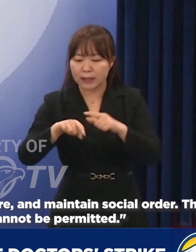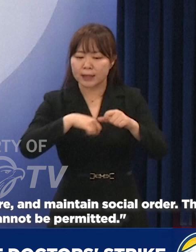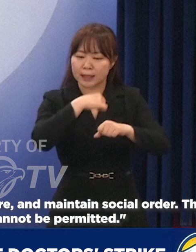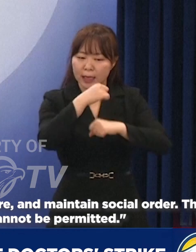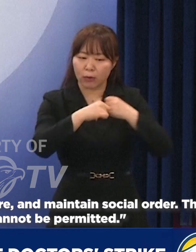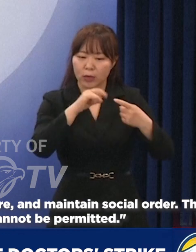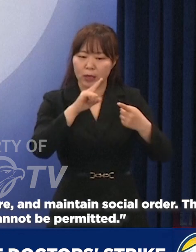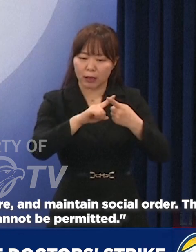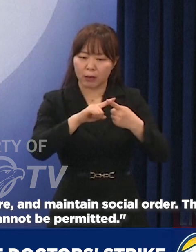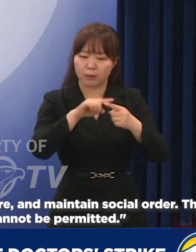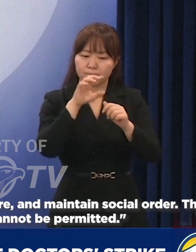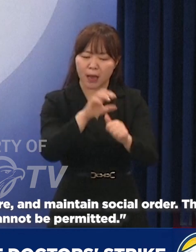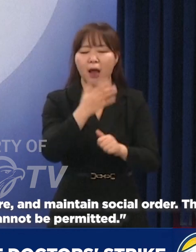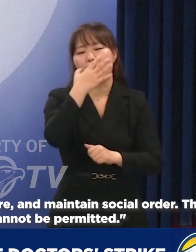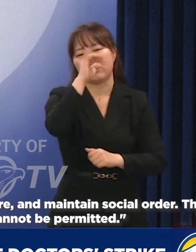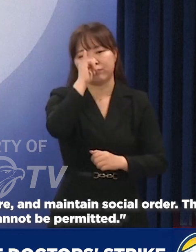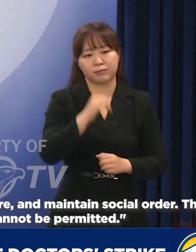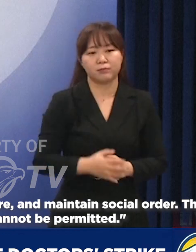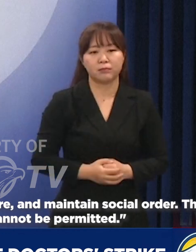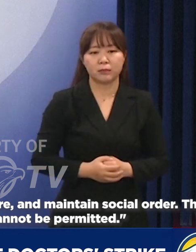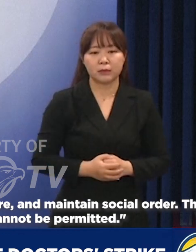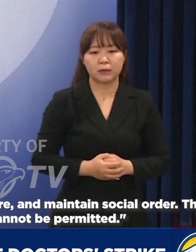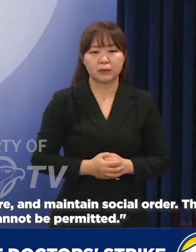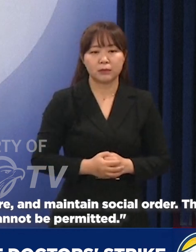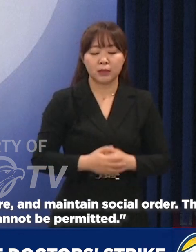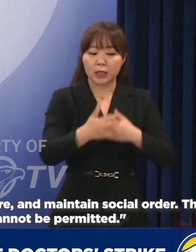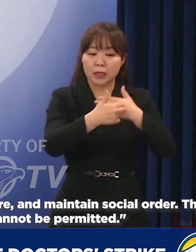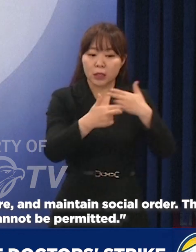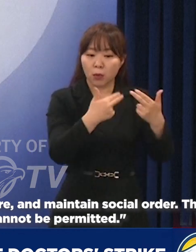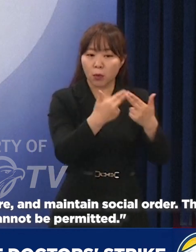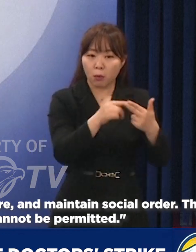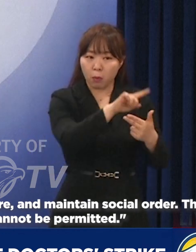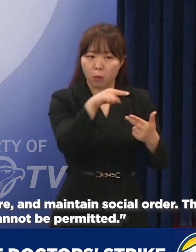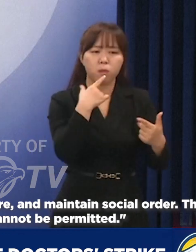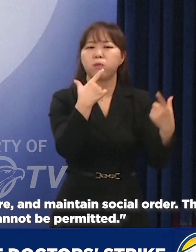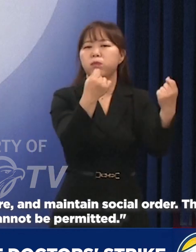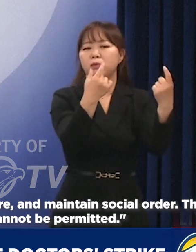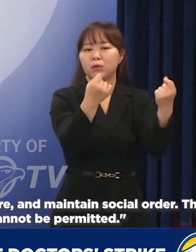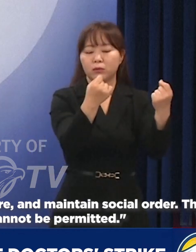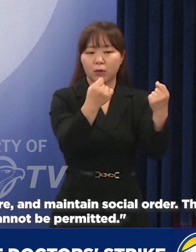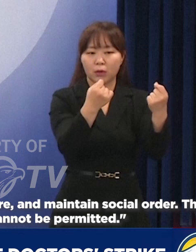정부자를할수 있습니다 료 마가지